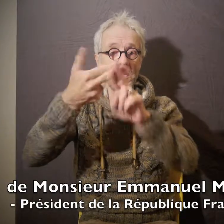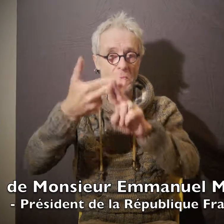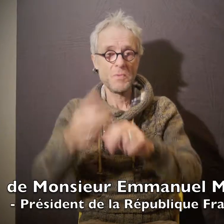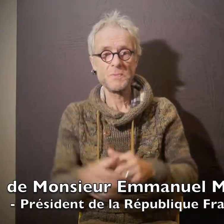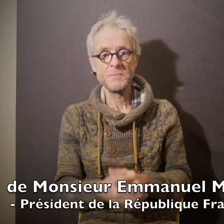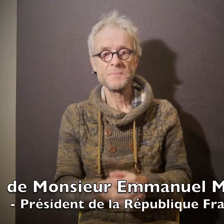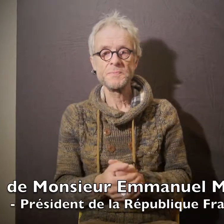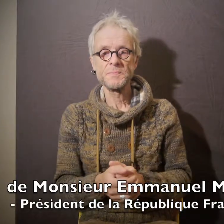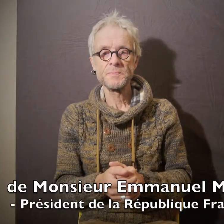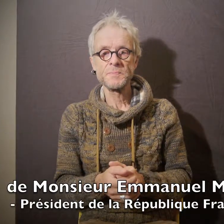Macron.